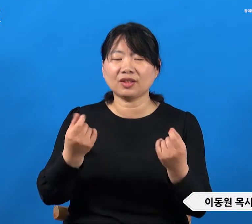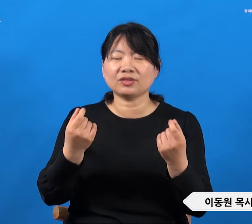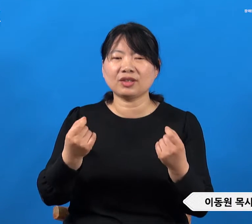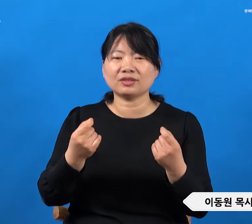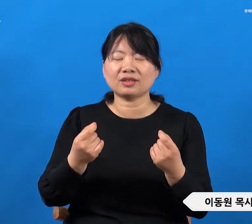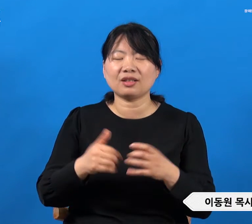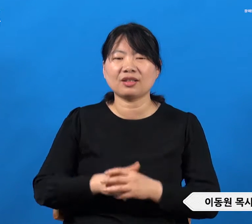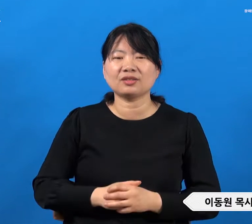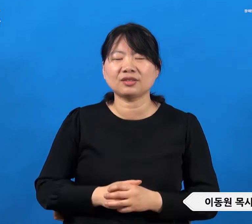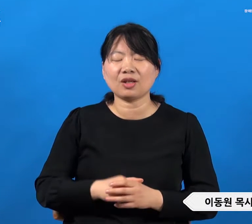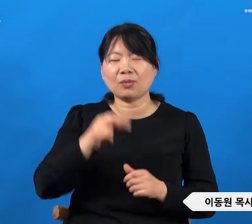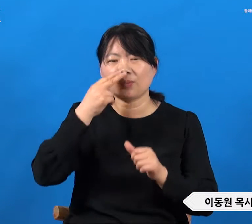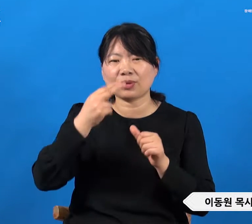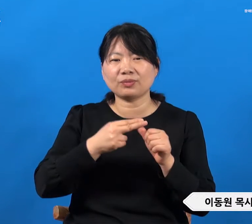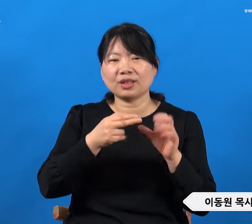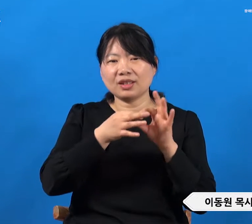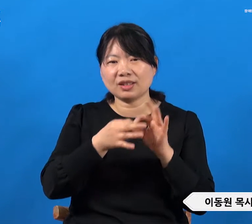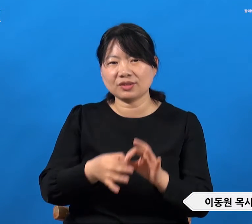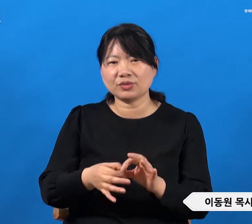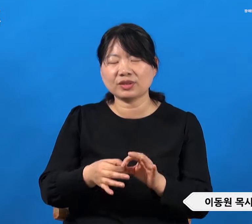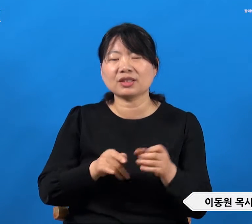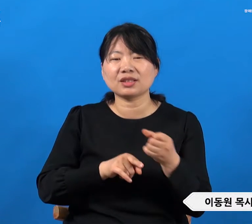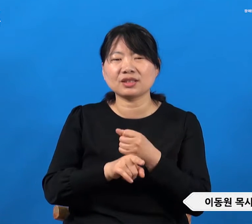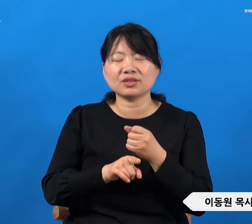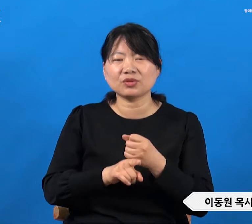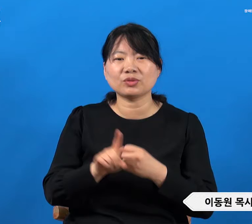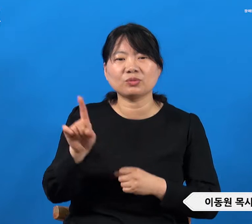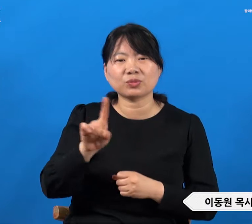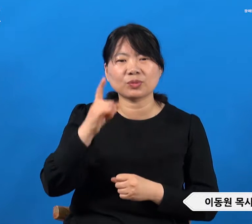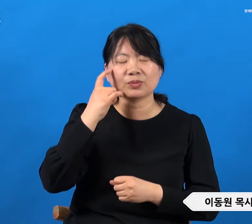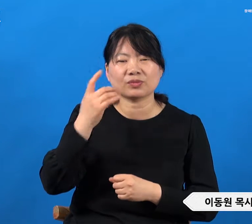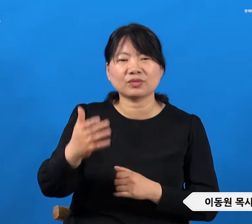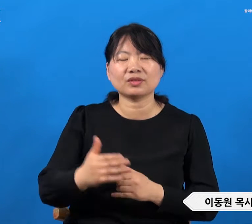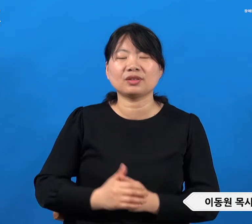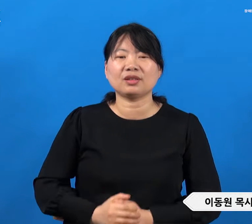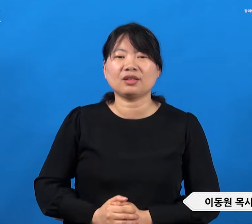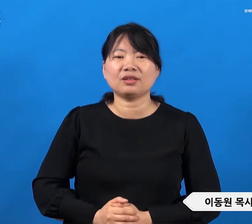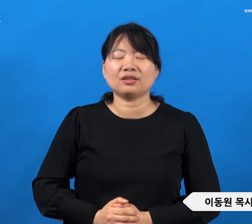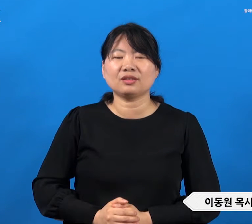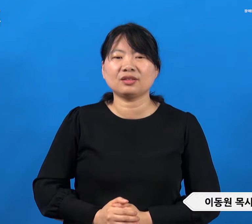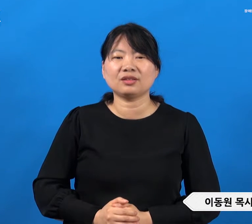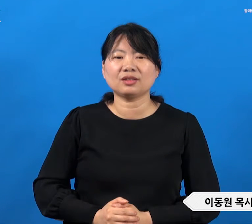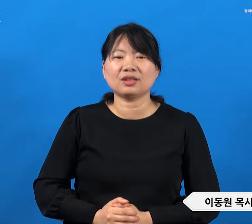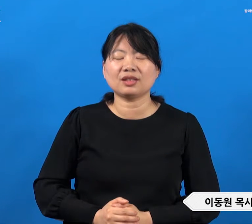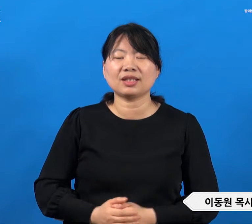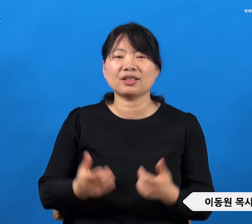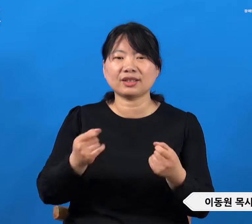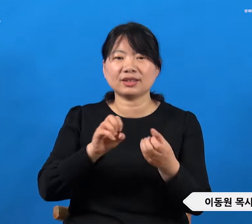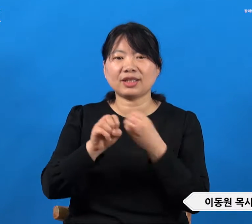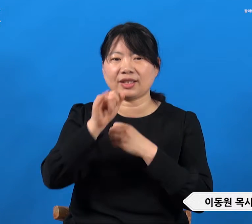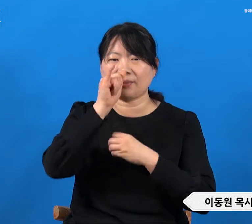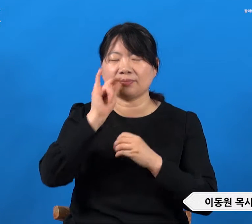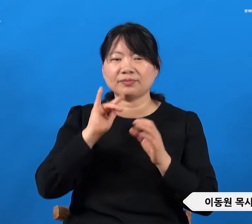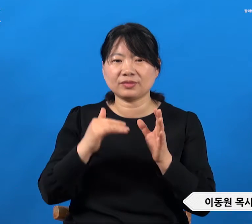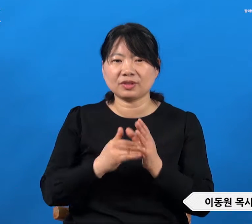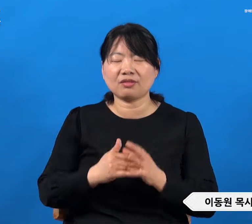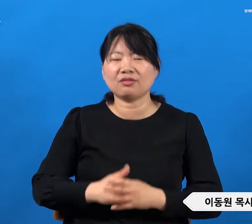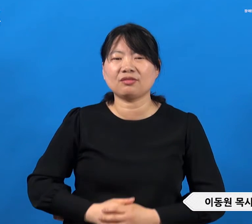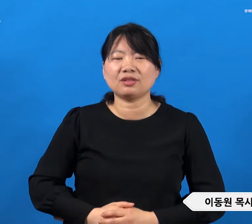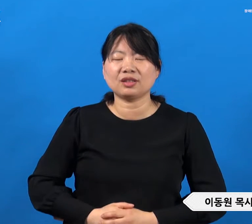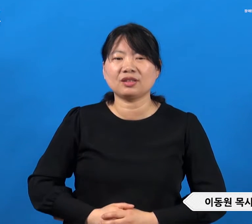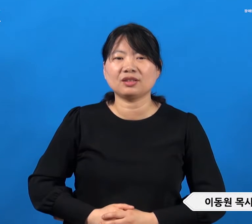이토록 무모한 모험을 계속하는 이유가 무엇이냐는 질문 앞에 그는 이런 대답을 합니다.